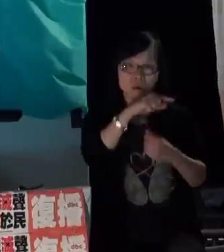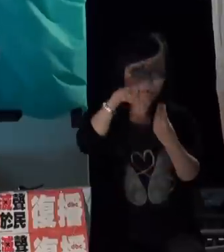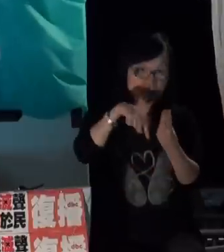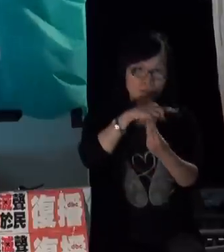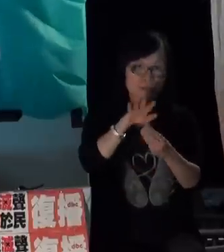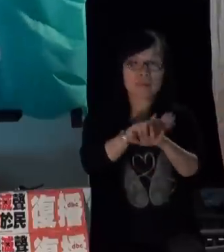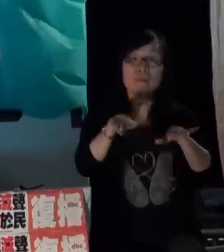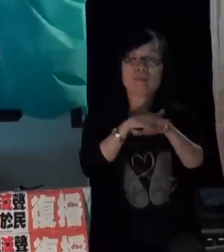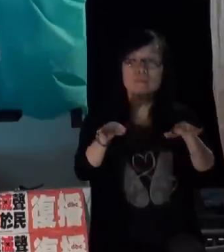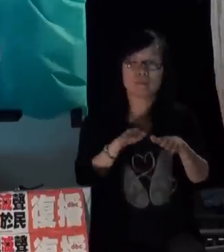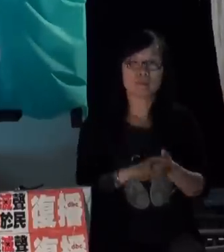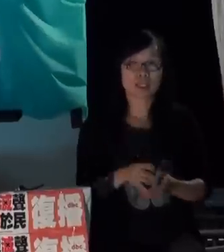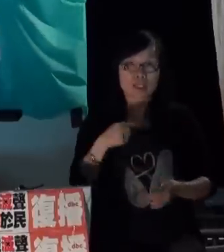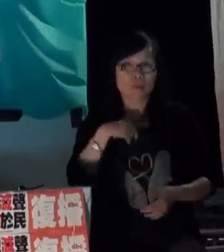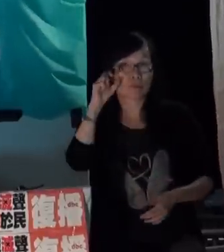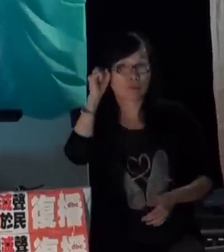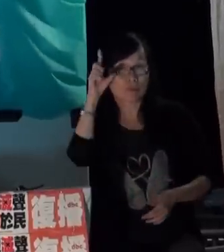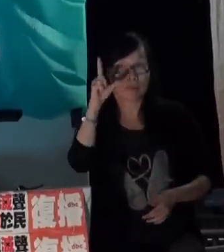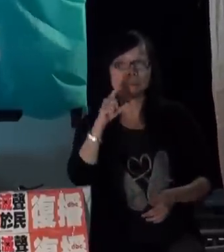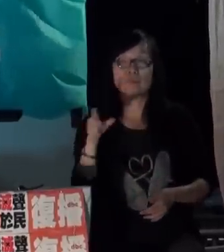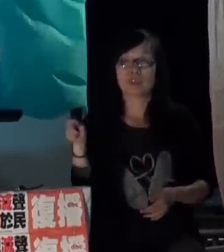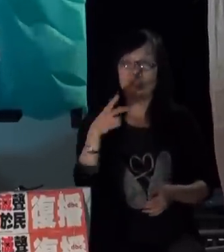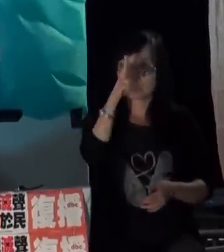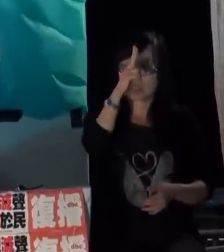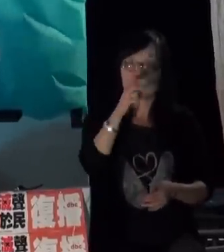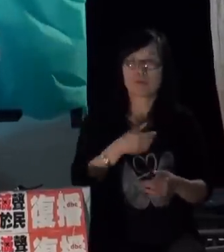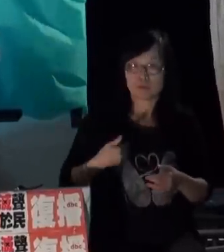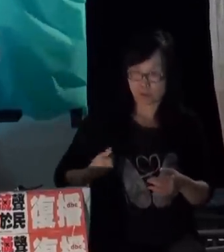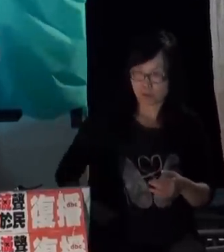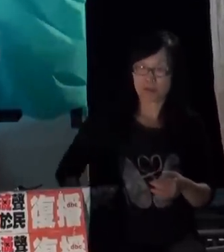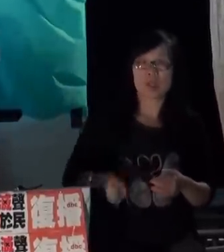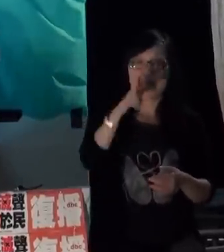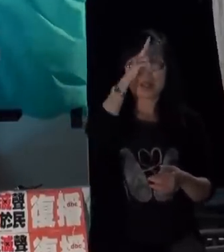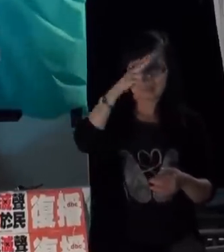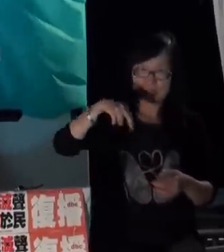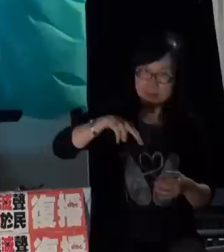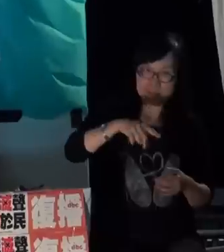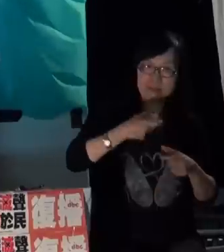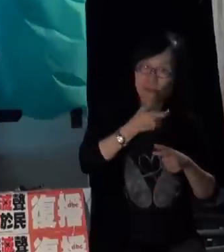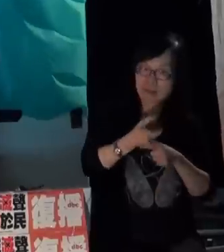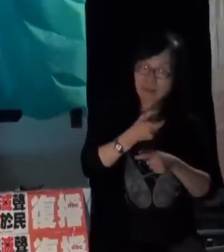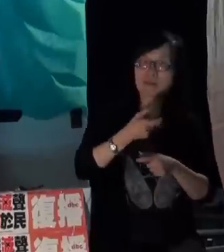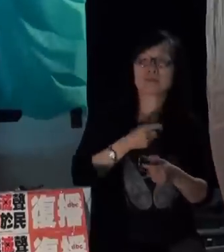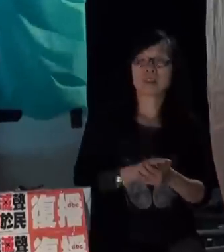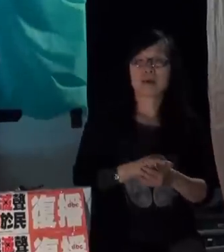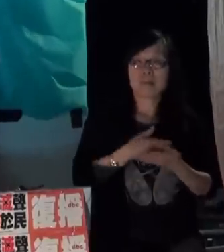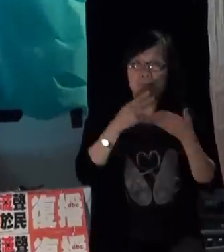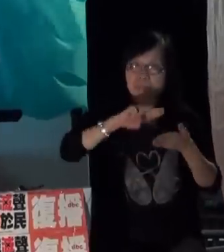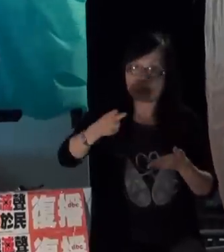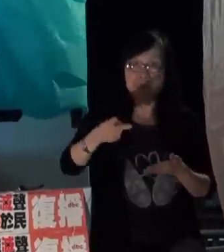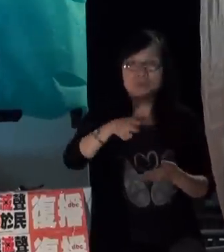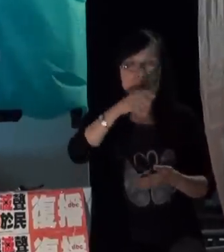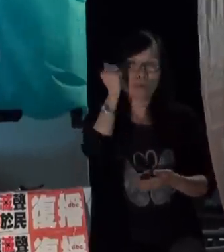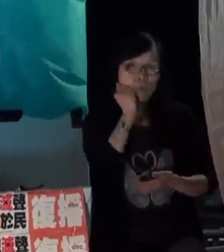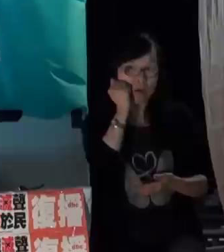太好嘅啦，應該。 同埋你會發現到一樣嘢，就係話咧，政府寧願嘥好多行政嘅資源開支，搞到老人家又煩